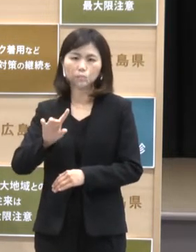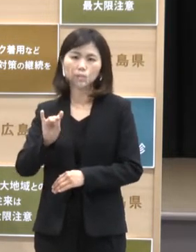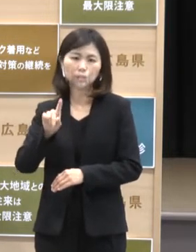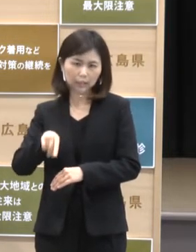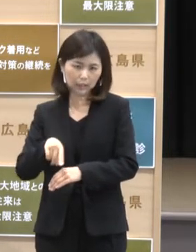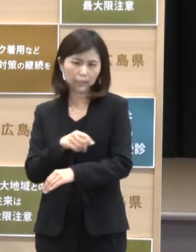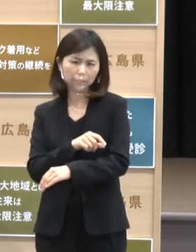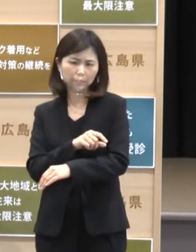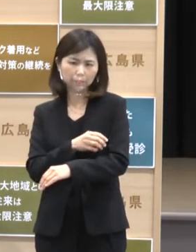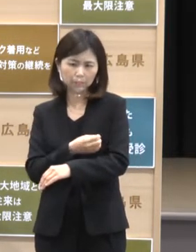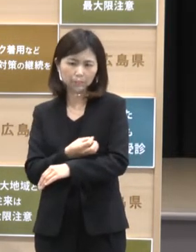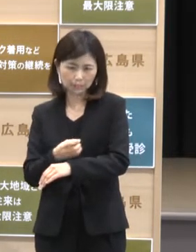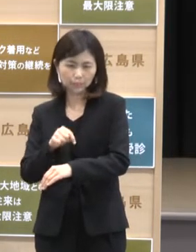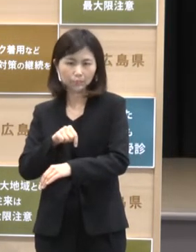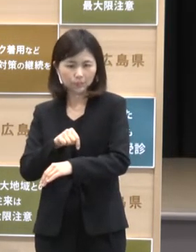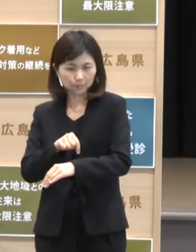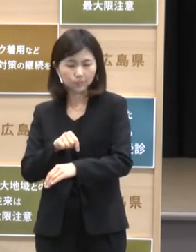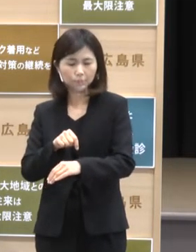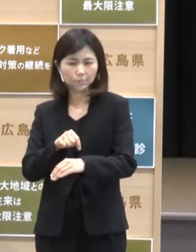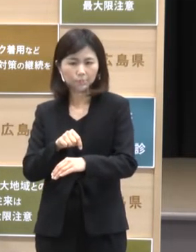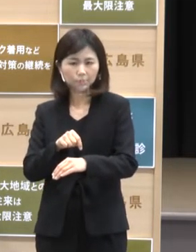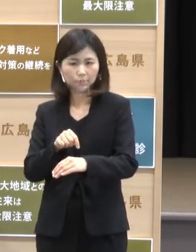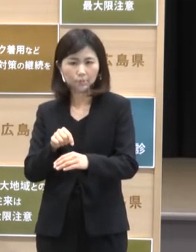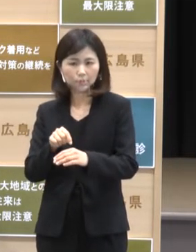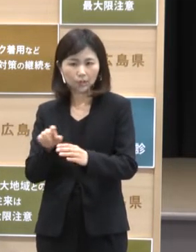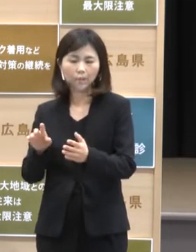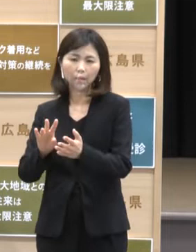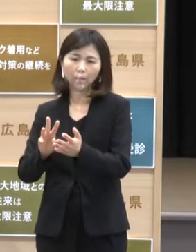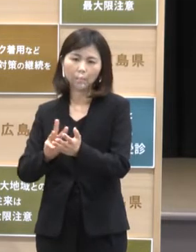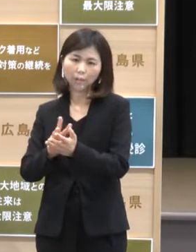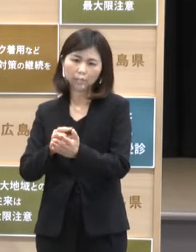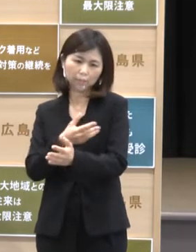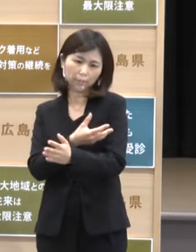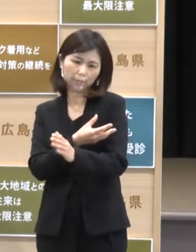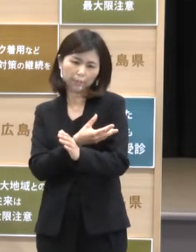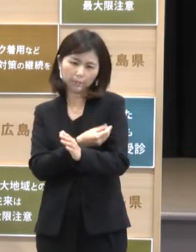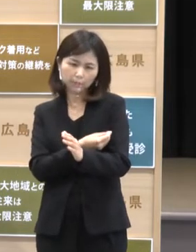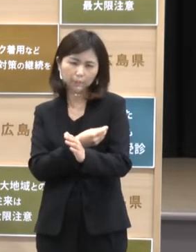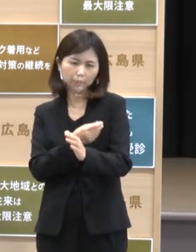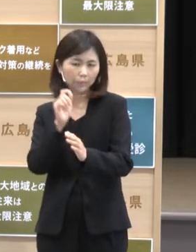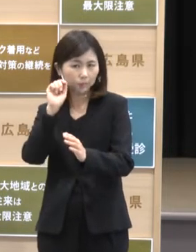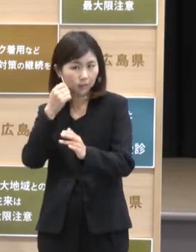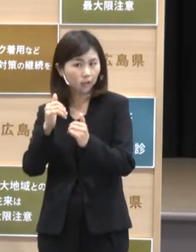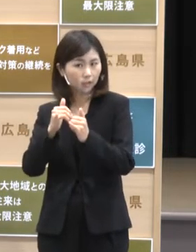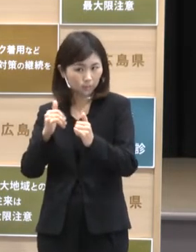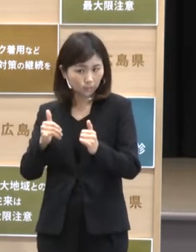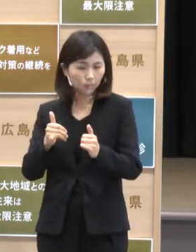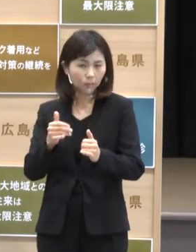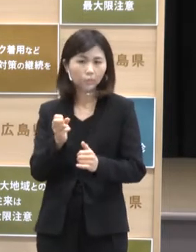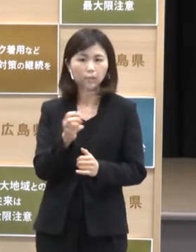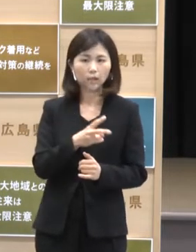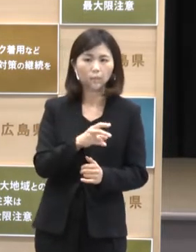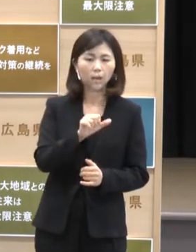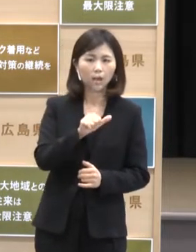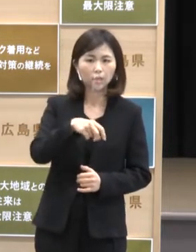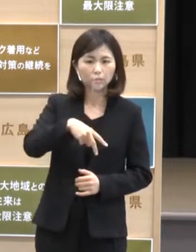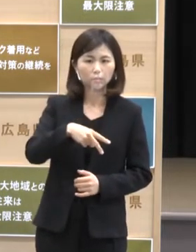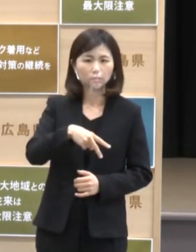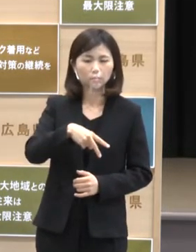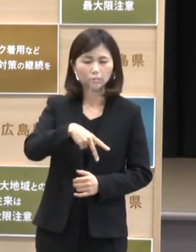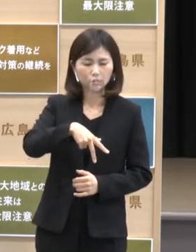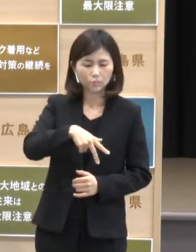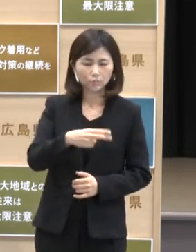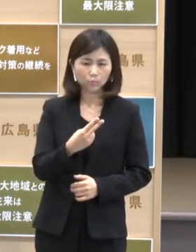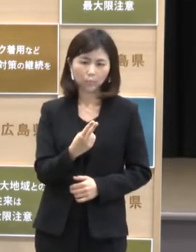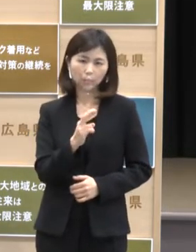チンを受けられない方であるとか、あるいはそのアストラゼネカを1回受けた方を対象にしているん